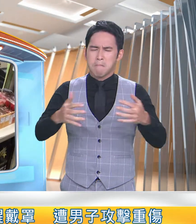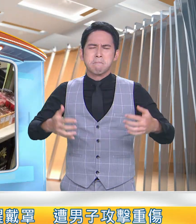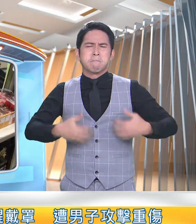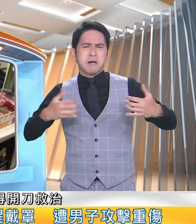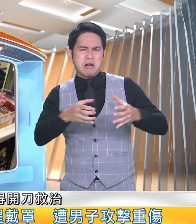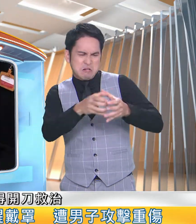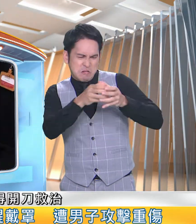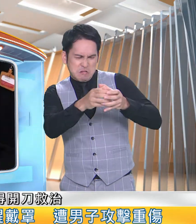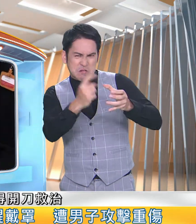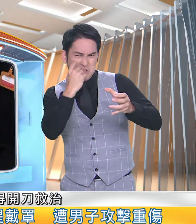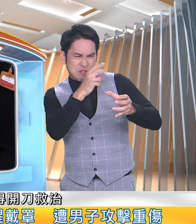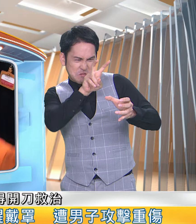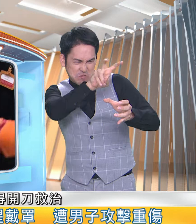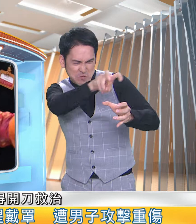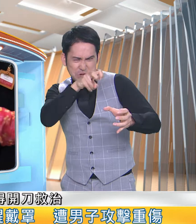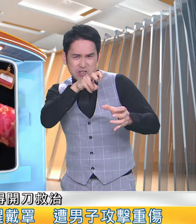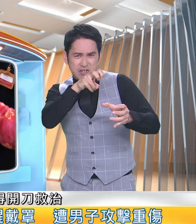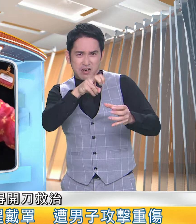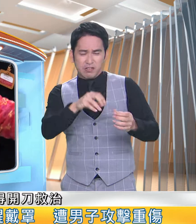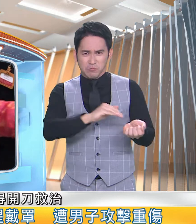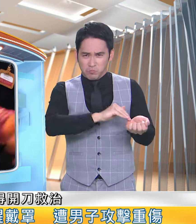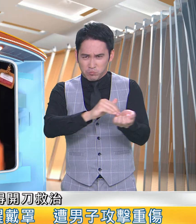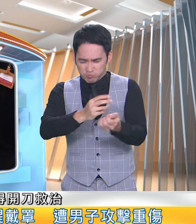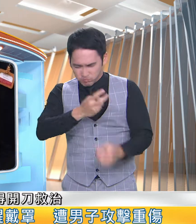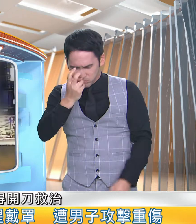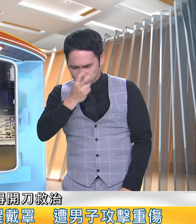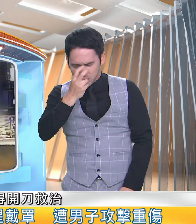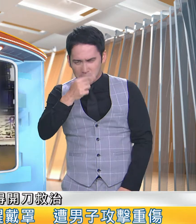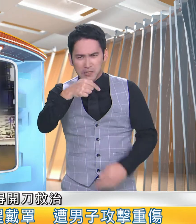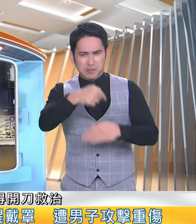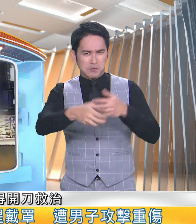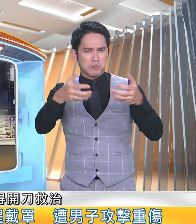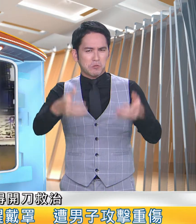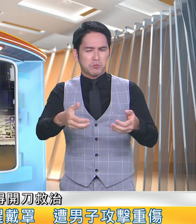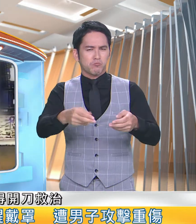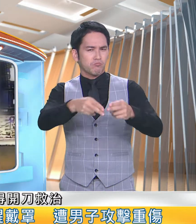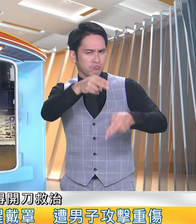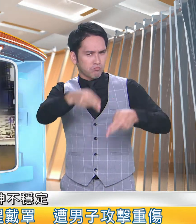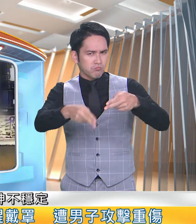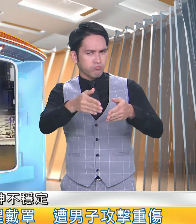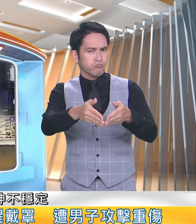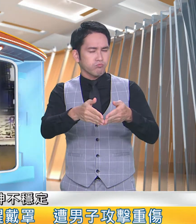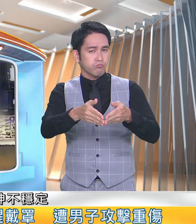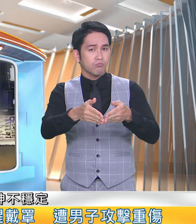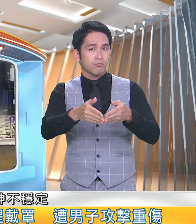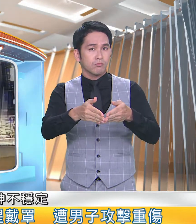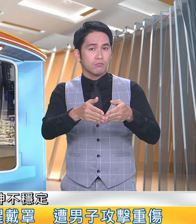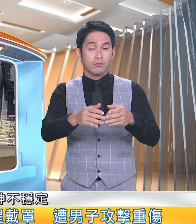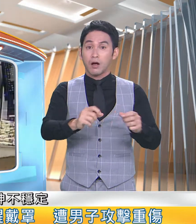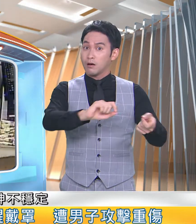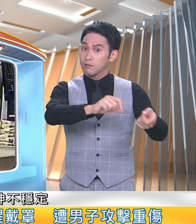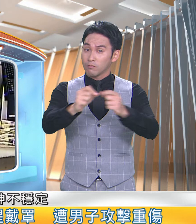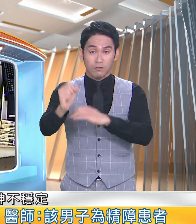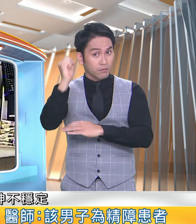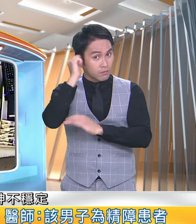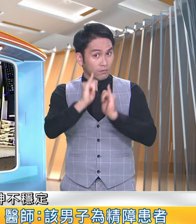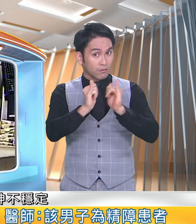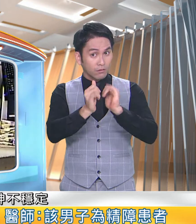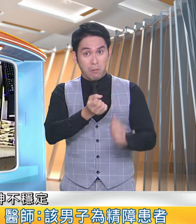女店员双眼重伤，还得要开刀救治。居民反映，男子的精神